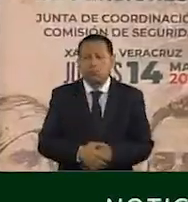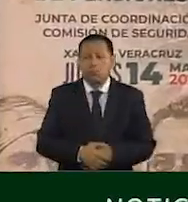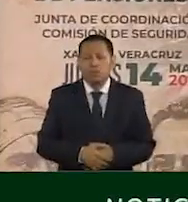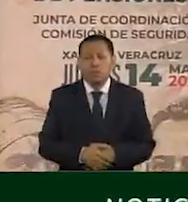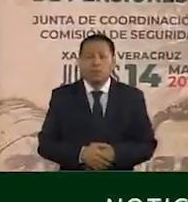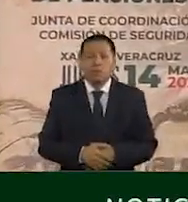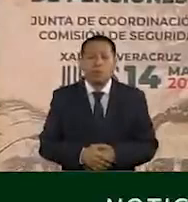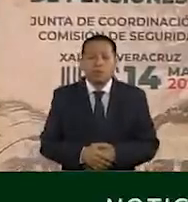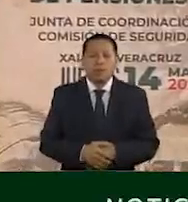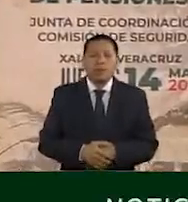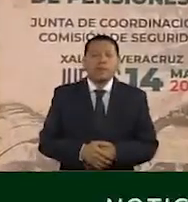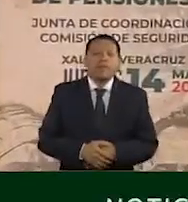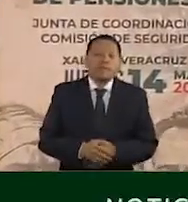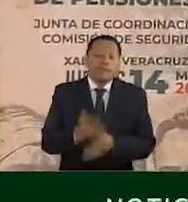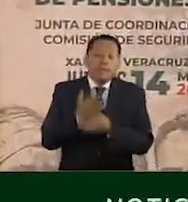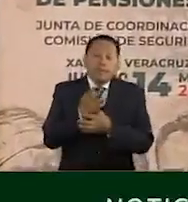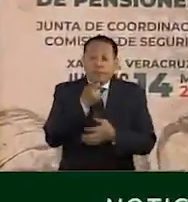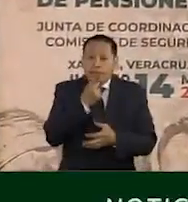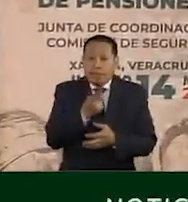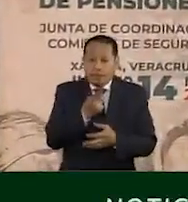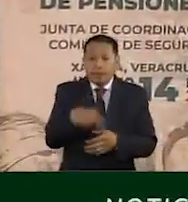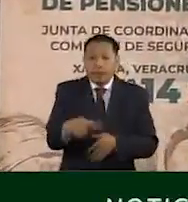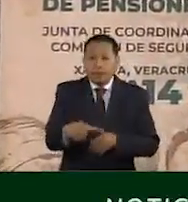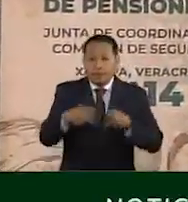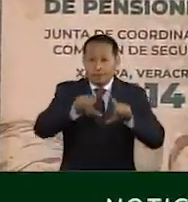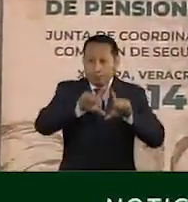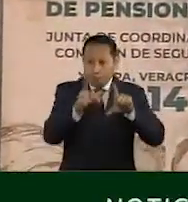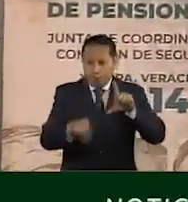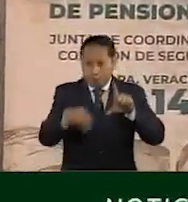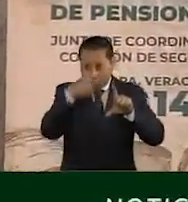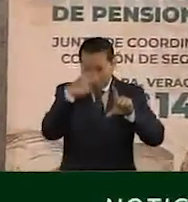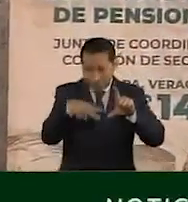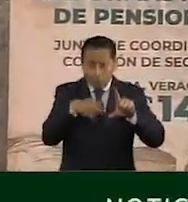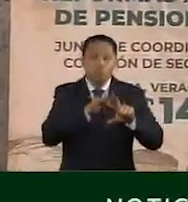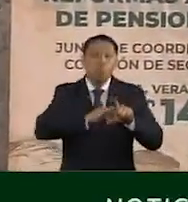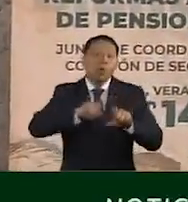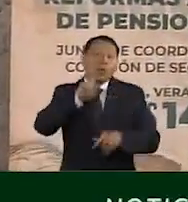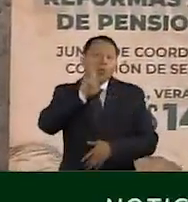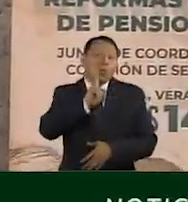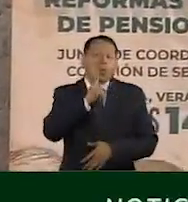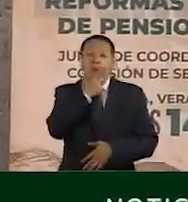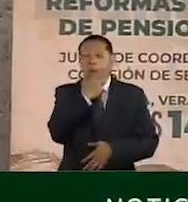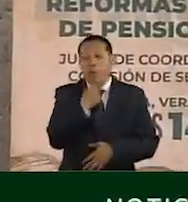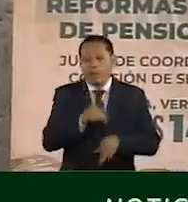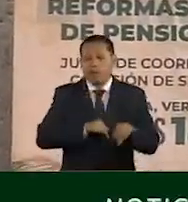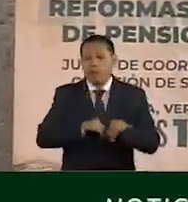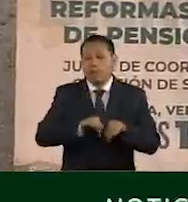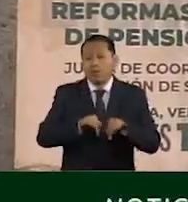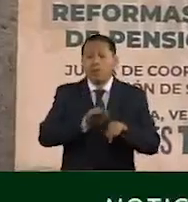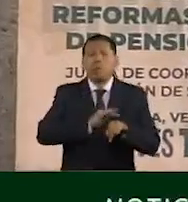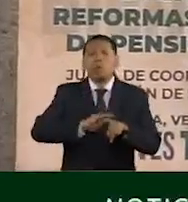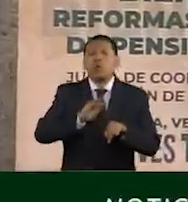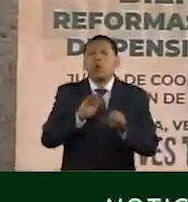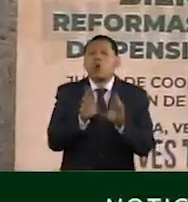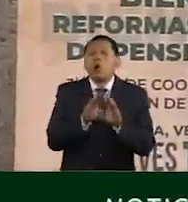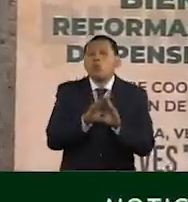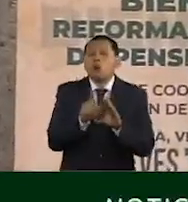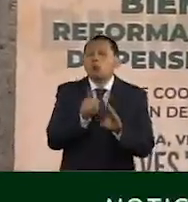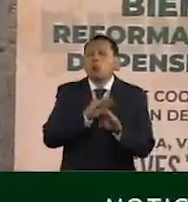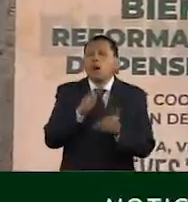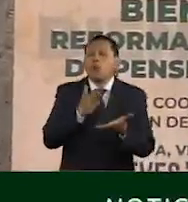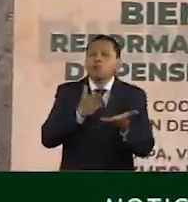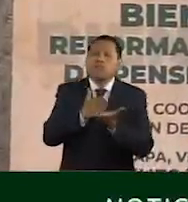El que las y los trabajadores de este país tengan acceso, tengamos acceso a una